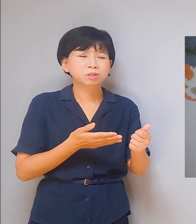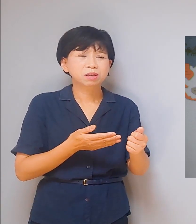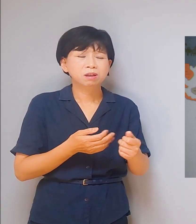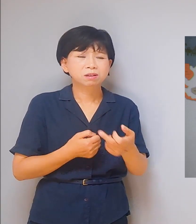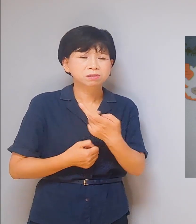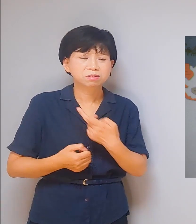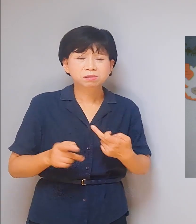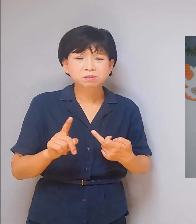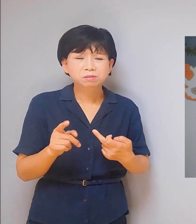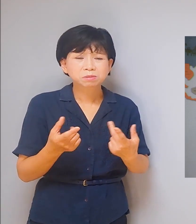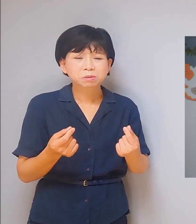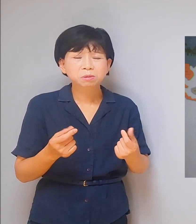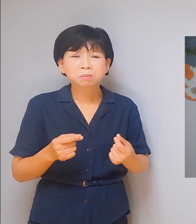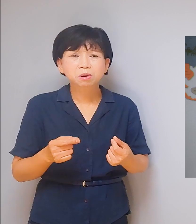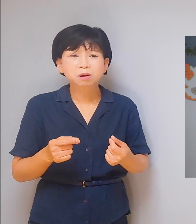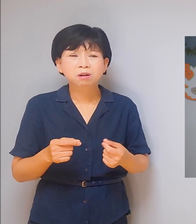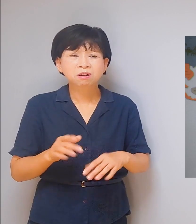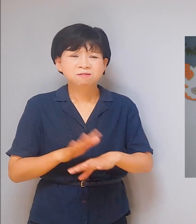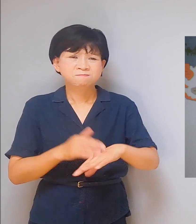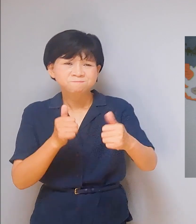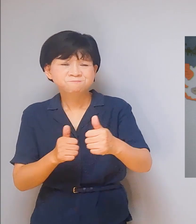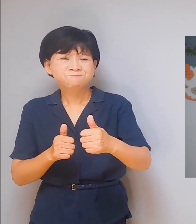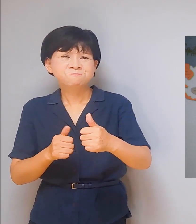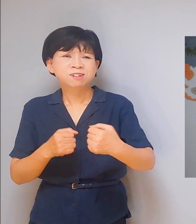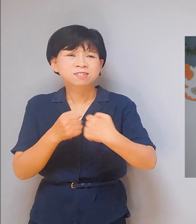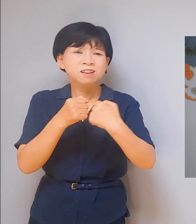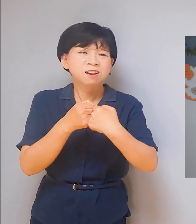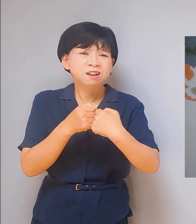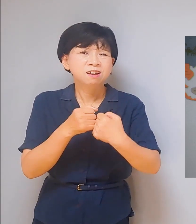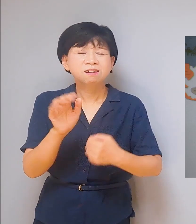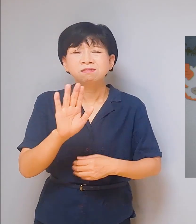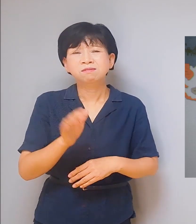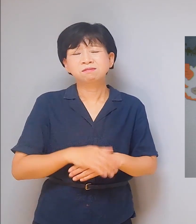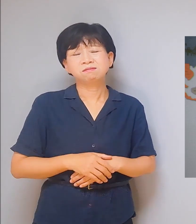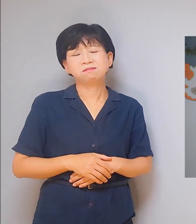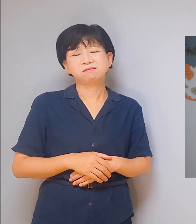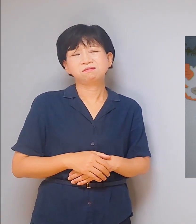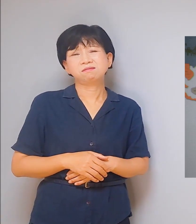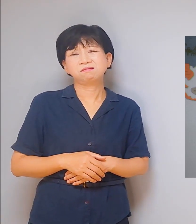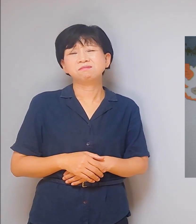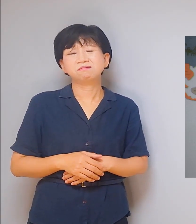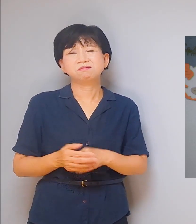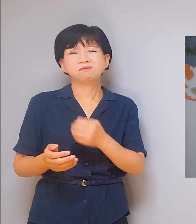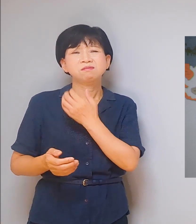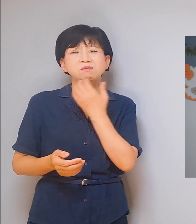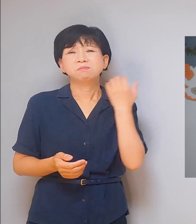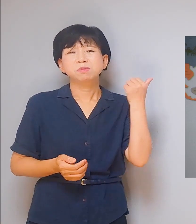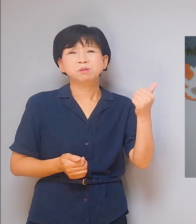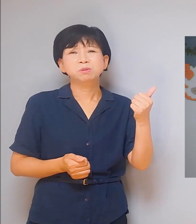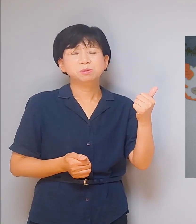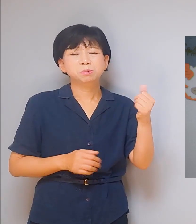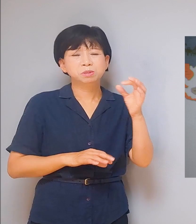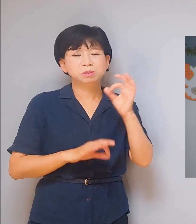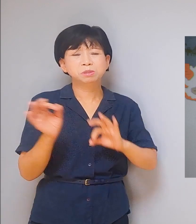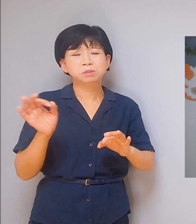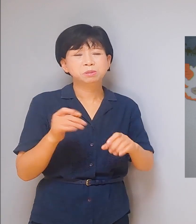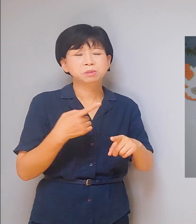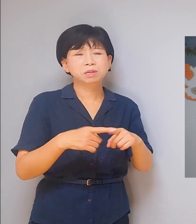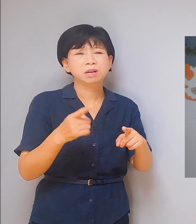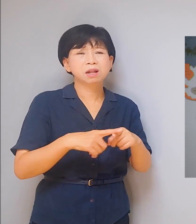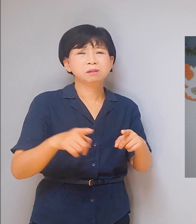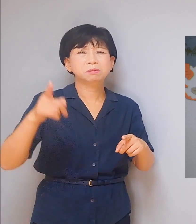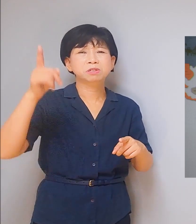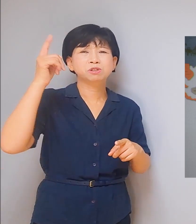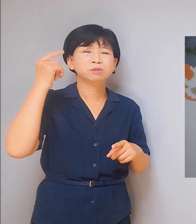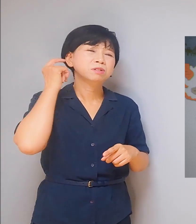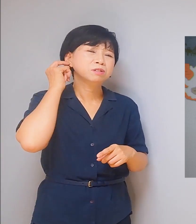맞서 싸울 수도 있잖아요. 예수님 그러지 않으시죠. 베드로가 실수해서 또 칼로 이렇게 해가지고 해서 그